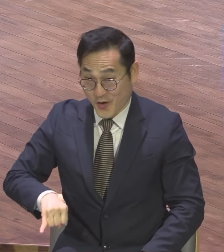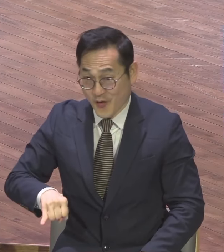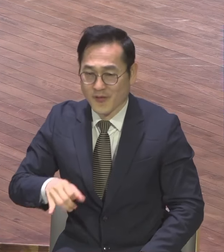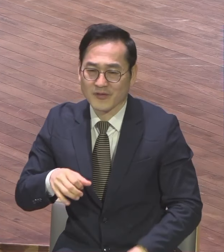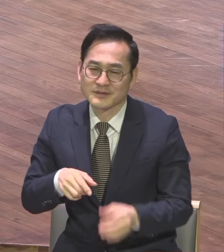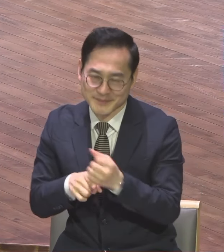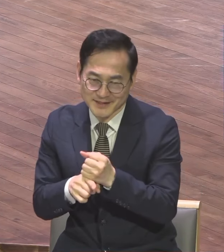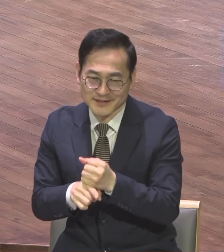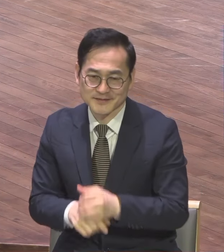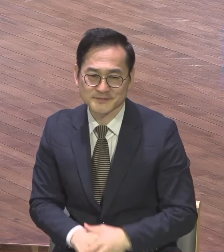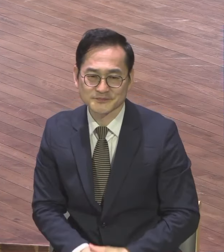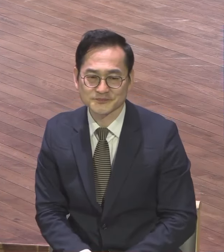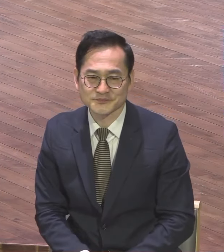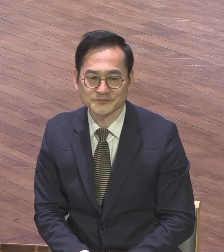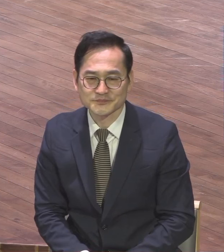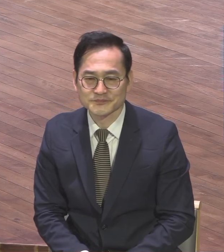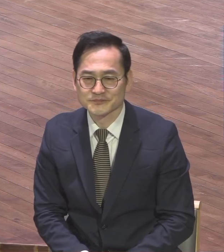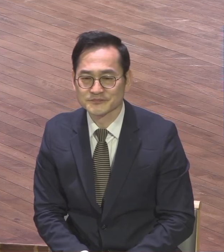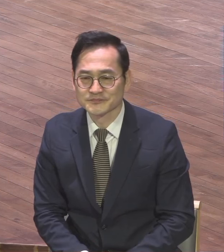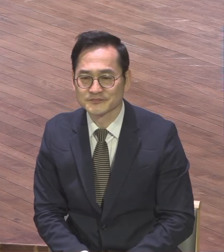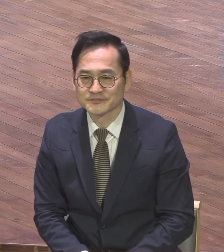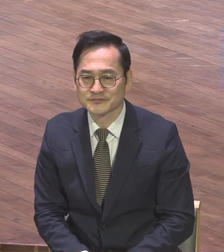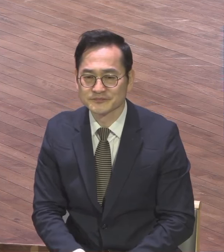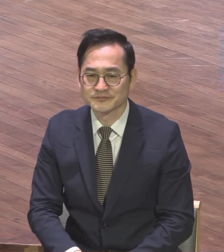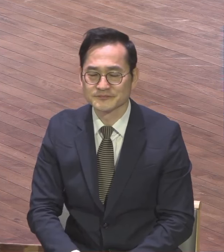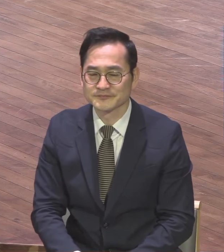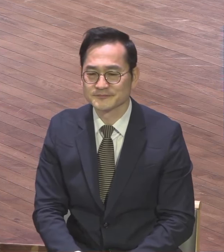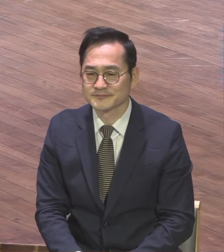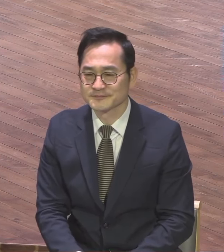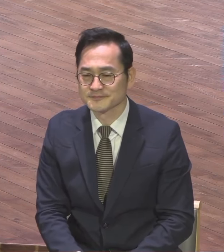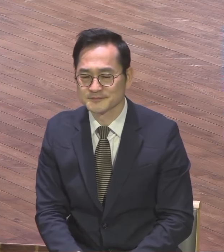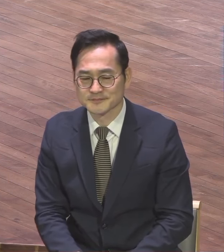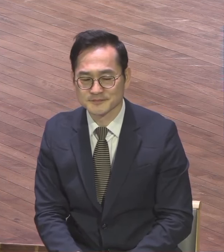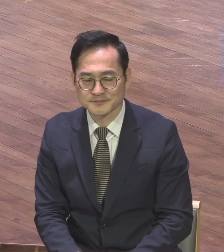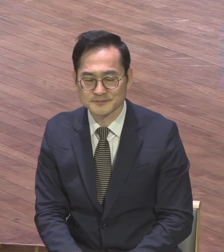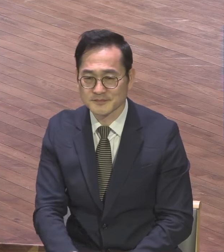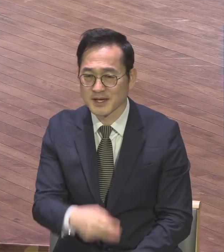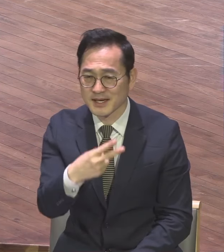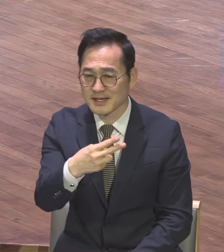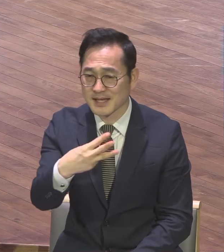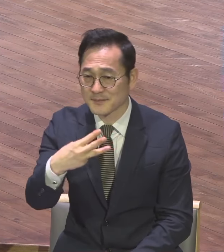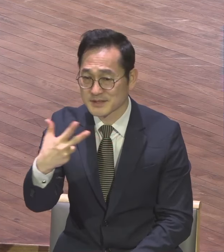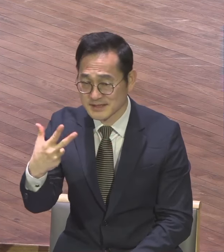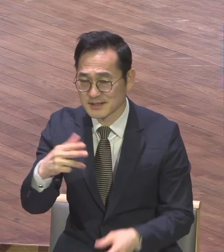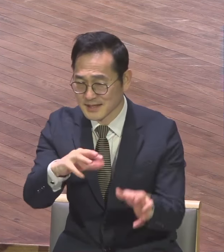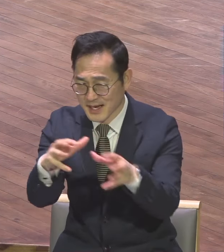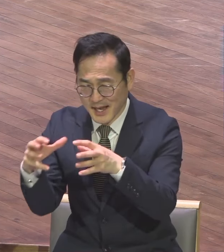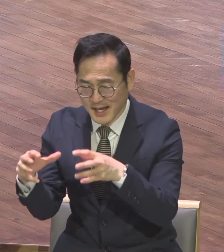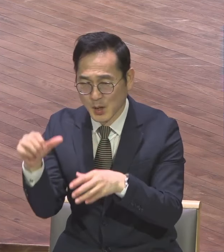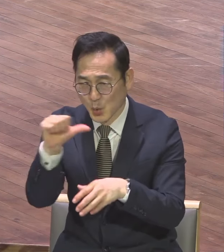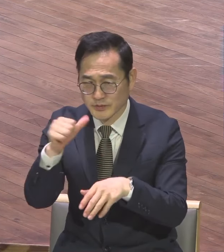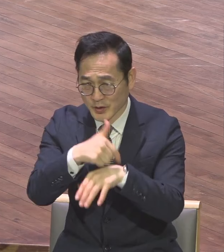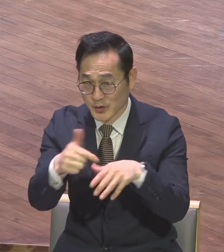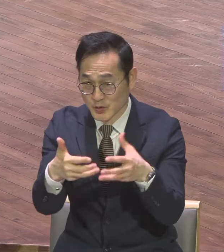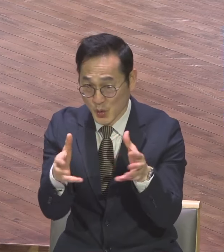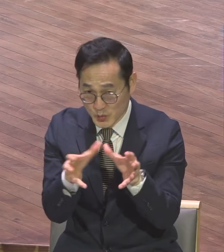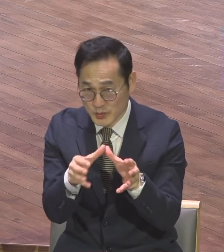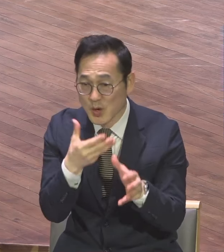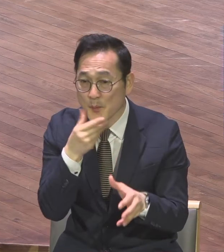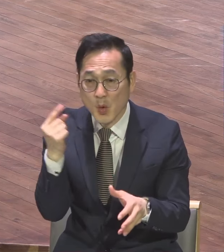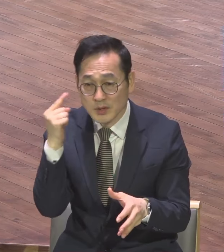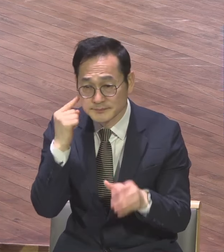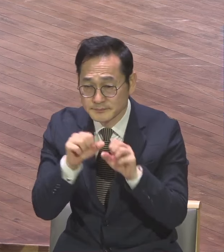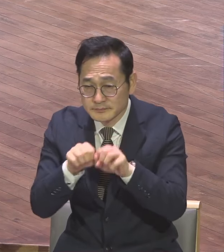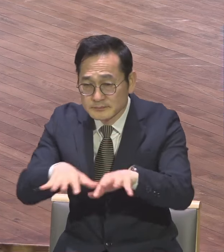뜻이에요. 엄청난 영적 정체성을 말하고 있죠. 2, 3천 나라 5천 종족 복음화는